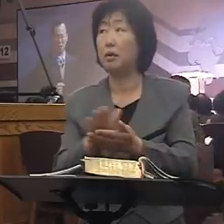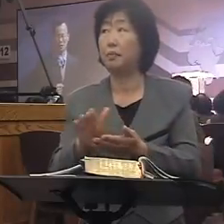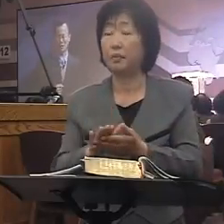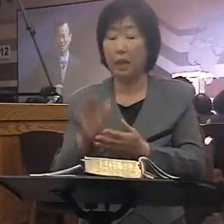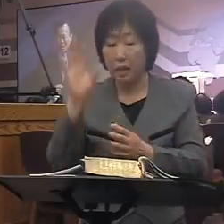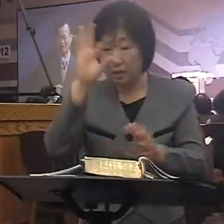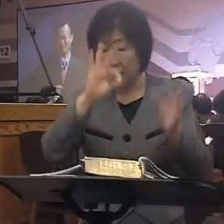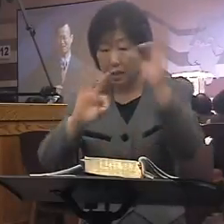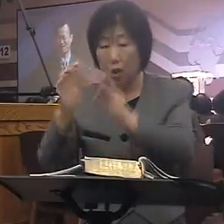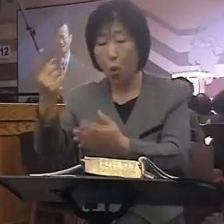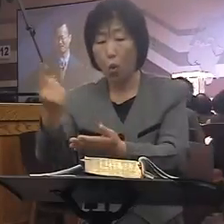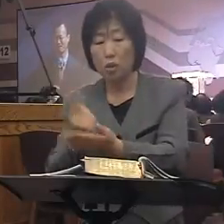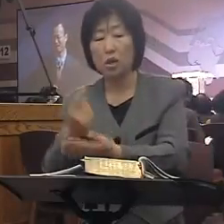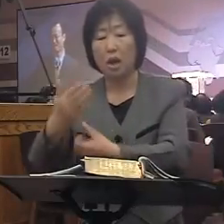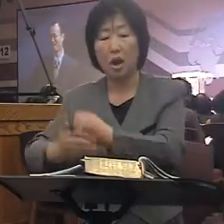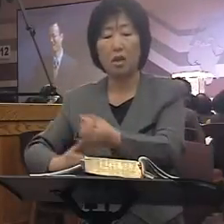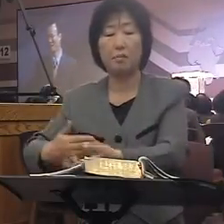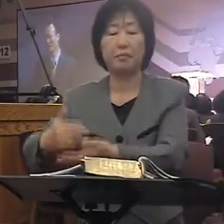찾아오시는 하나님.